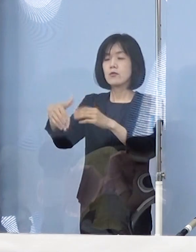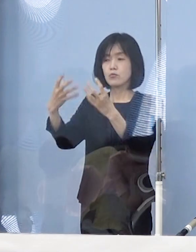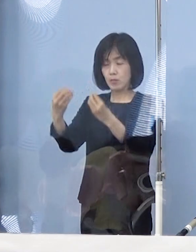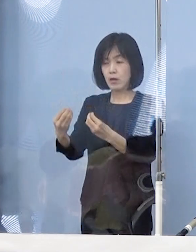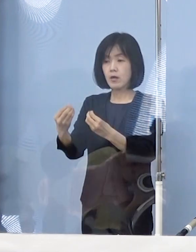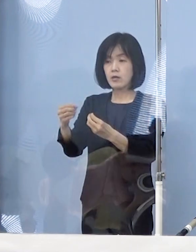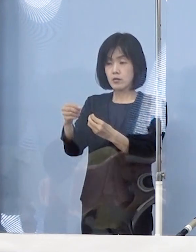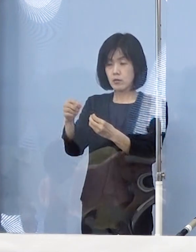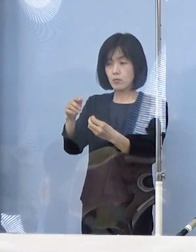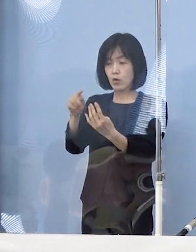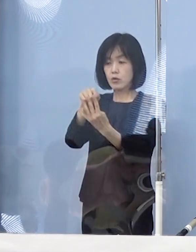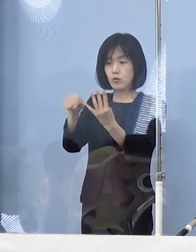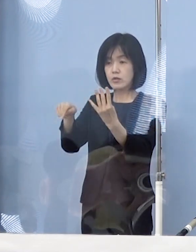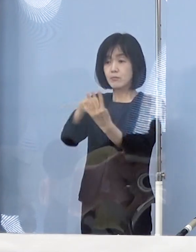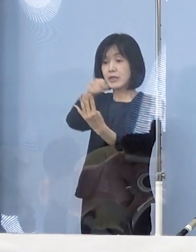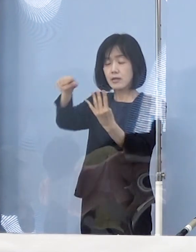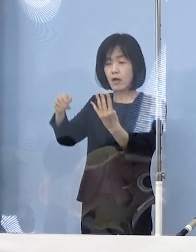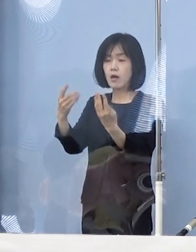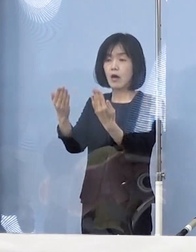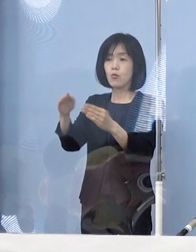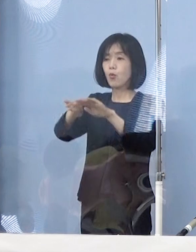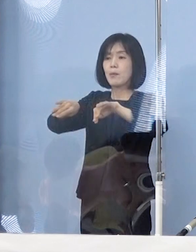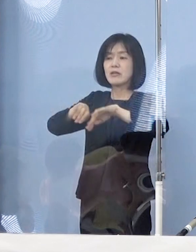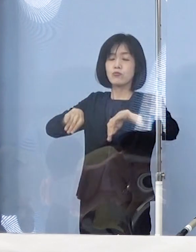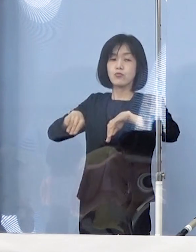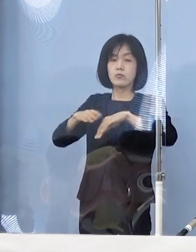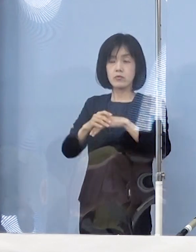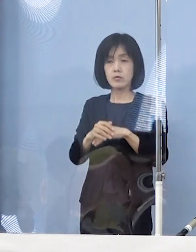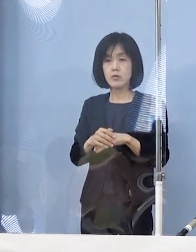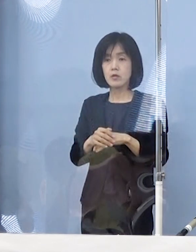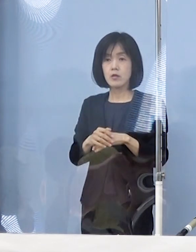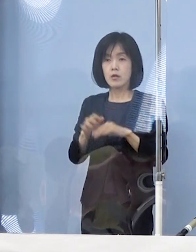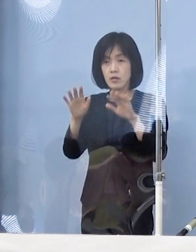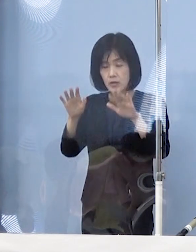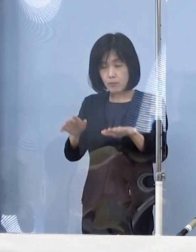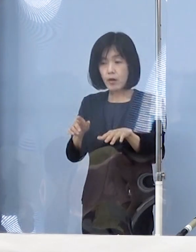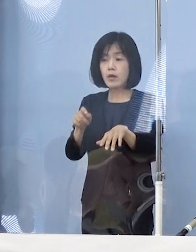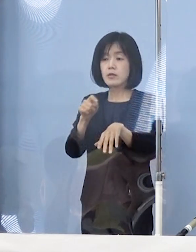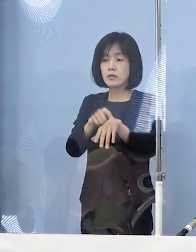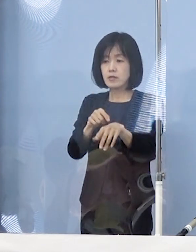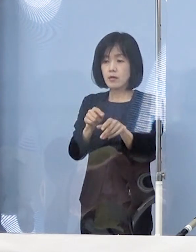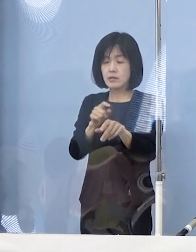になります。分散不登校等という形にはなっておりません。